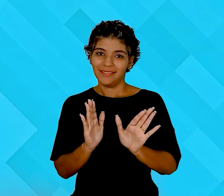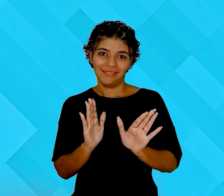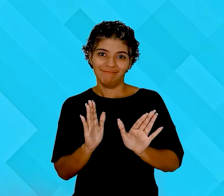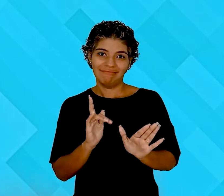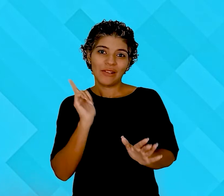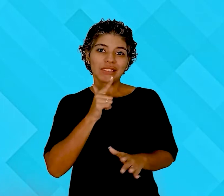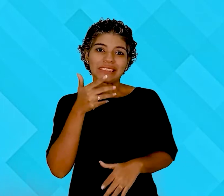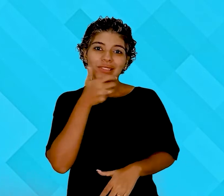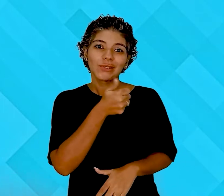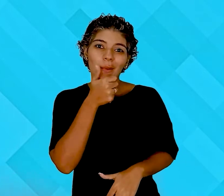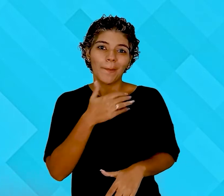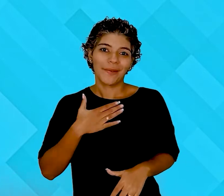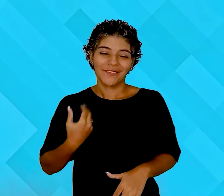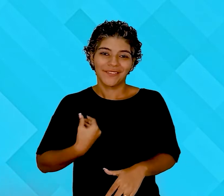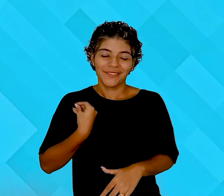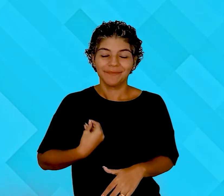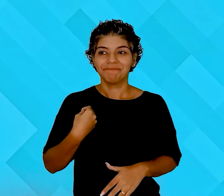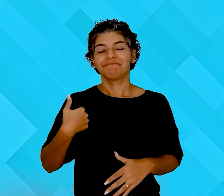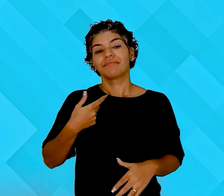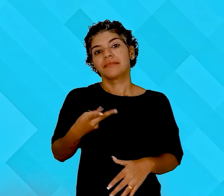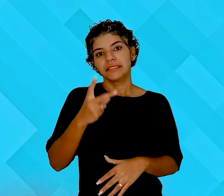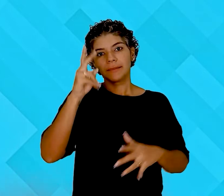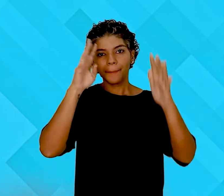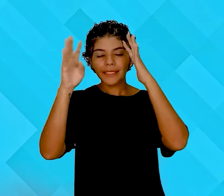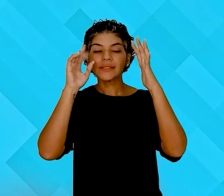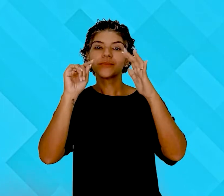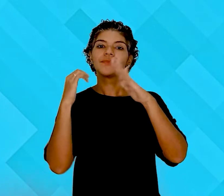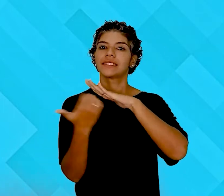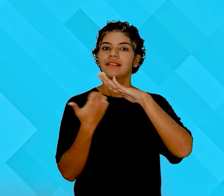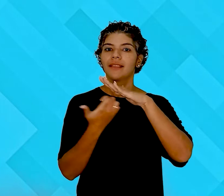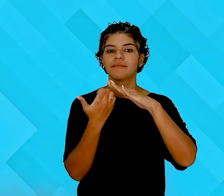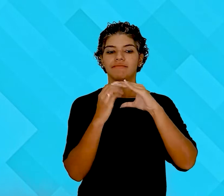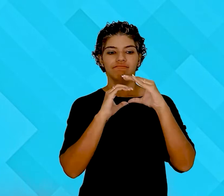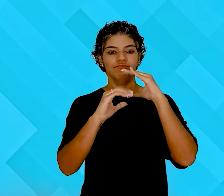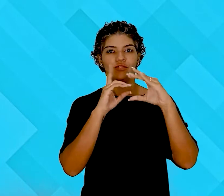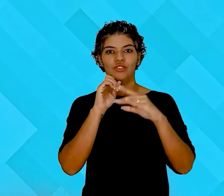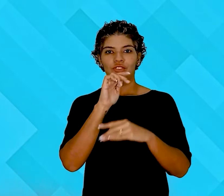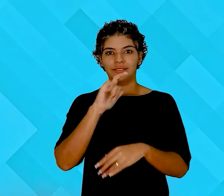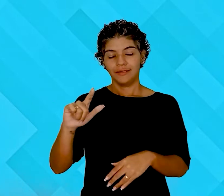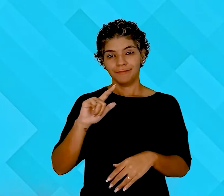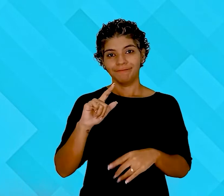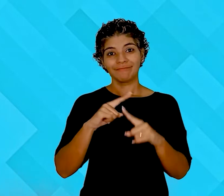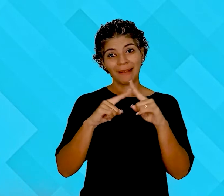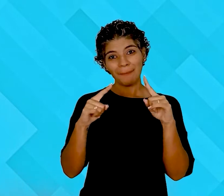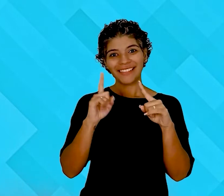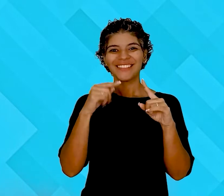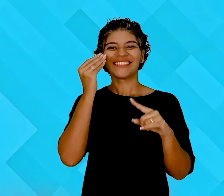pessoas só entendiam quando eu dizia que era de marketing digital. Porque por esse desgaste mesmo, né?